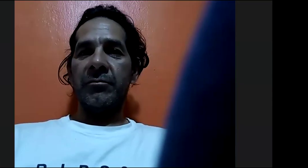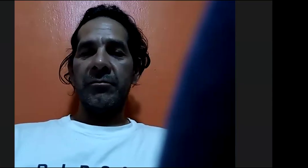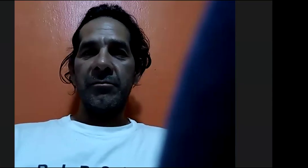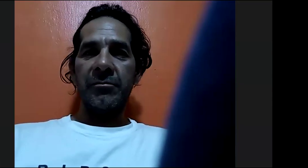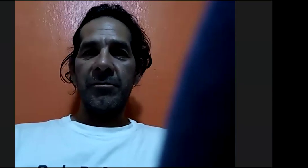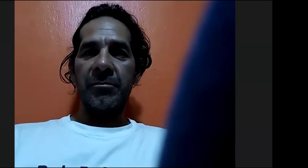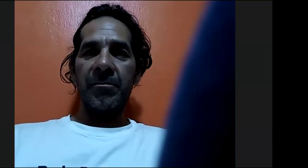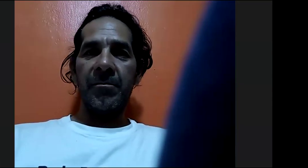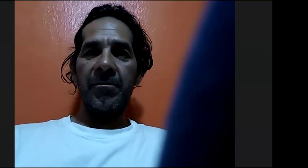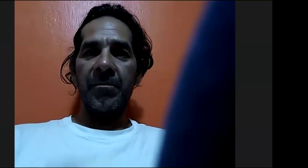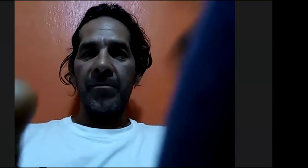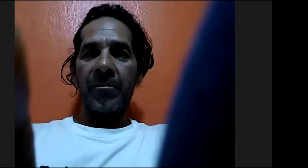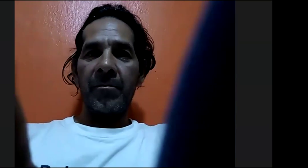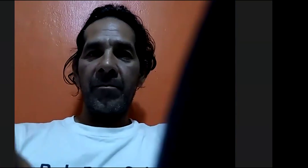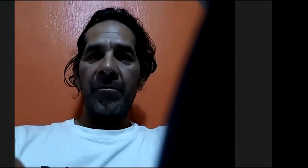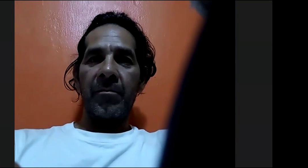bien